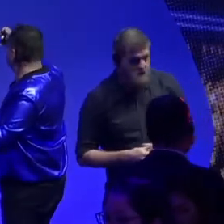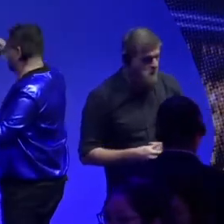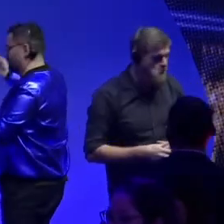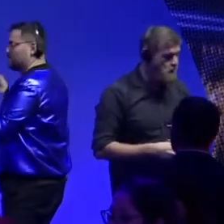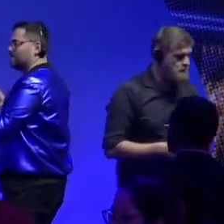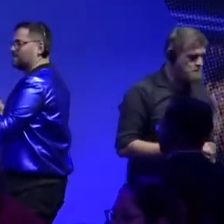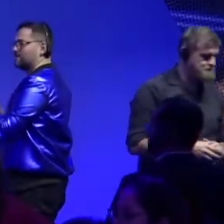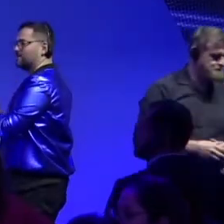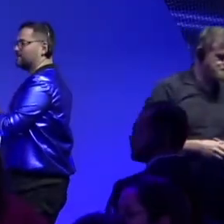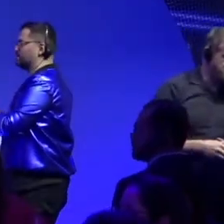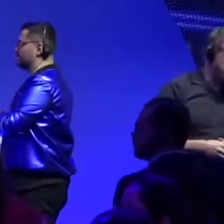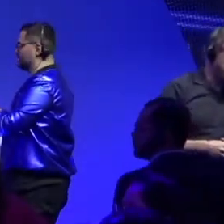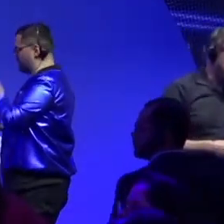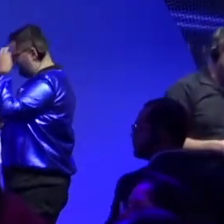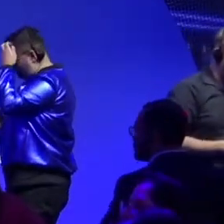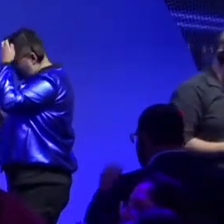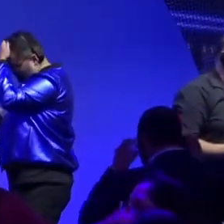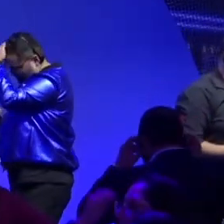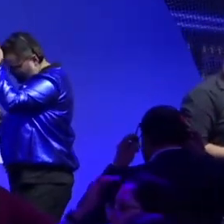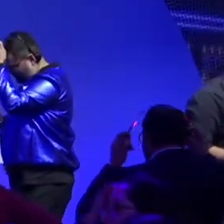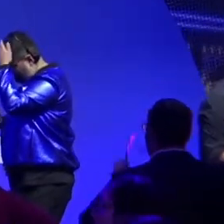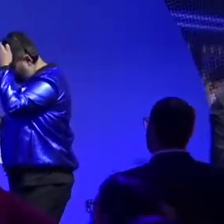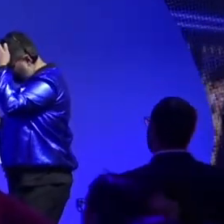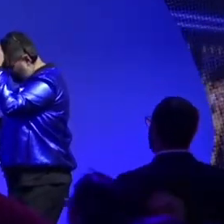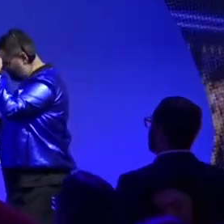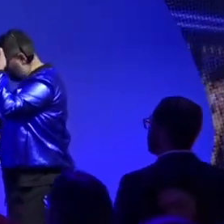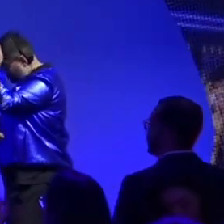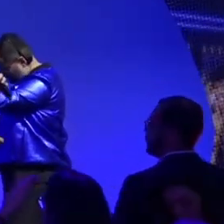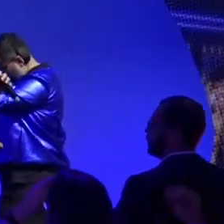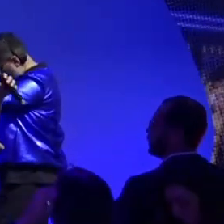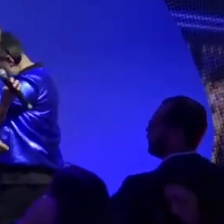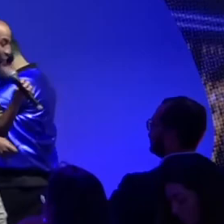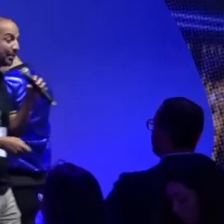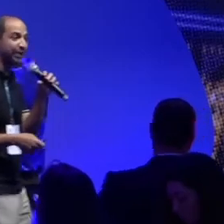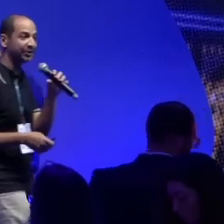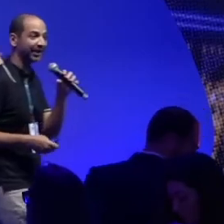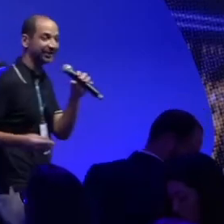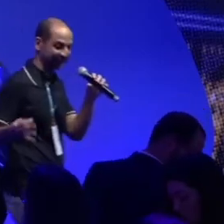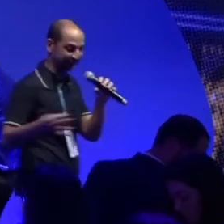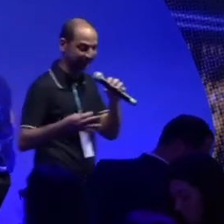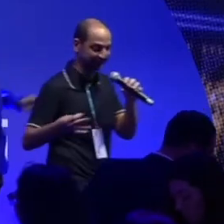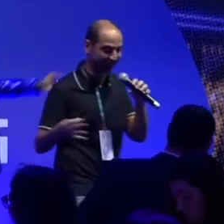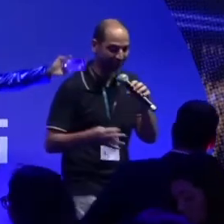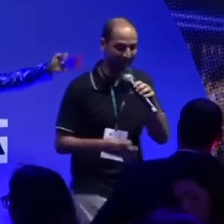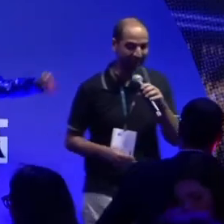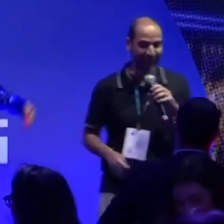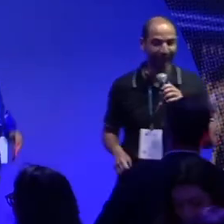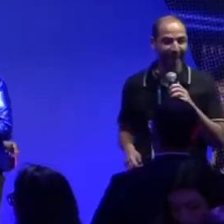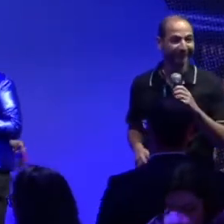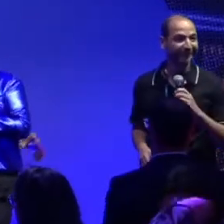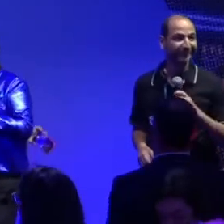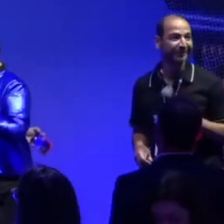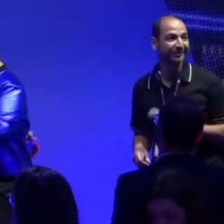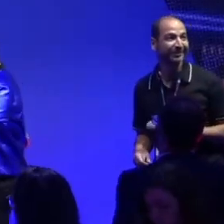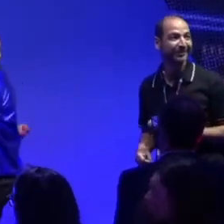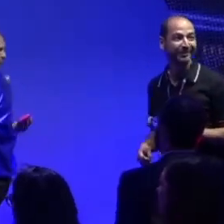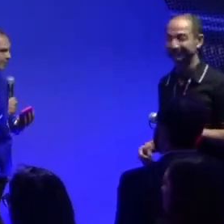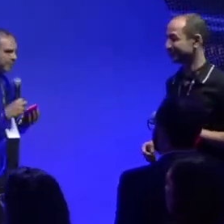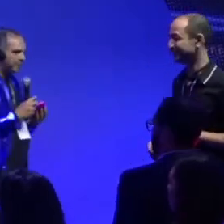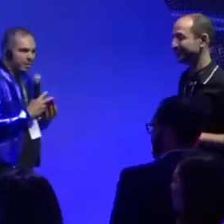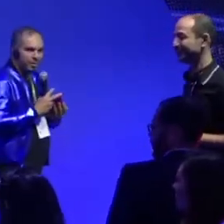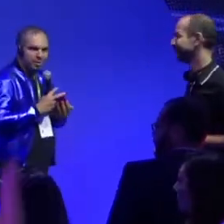Vem pra cá, ó. Pode vir, cabe pessoal todo do canto, mundo. Vem pra cá, ó. Galera do canto, dá da direita, vem pra cá. Dá pra subir na cadeira aí no fundo. Calor humano.